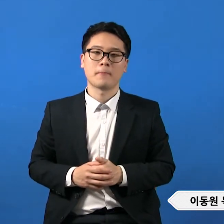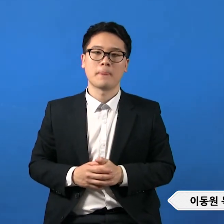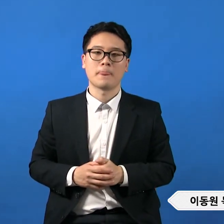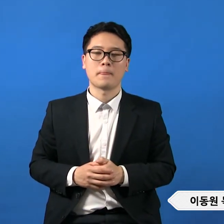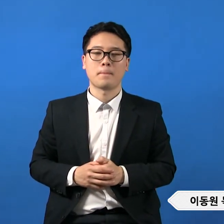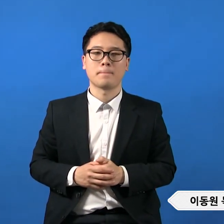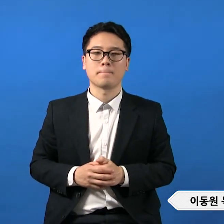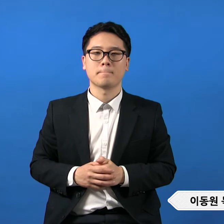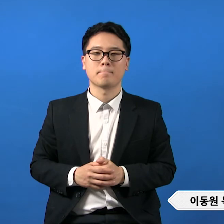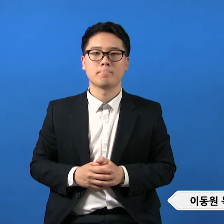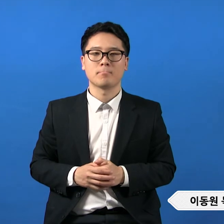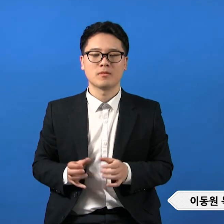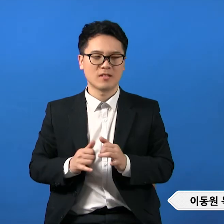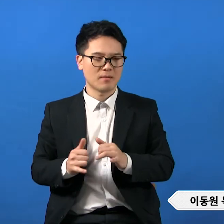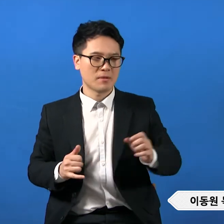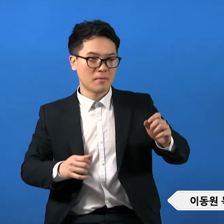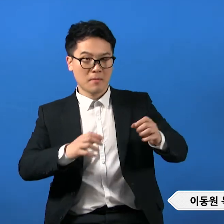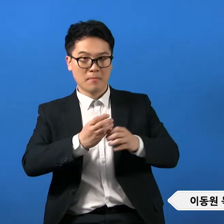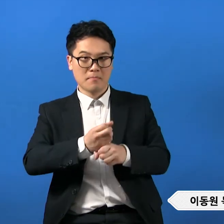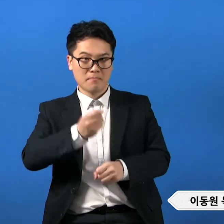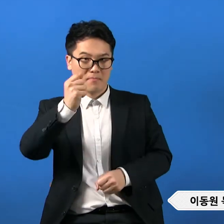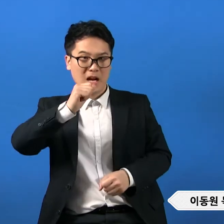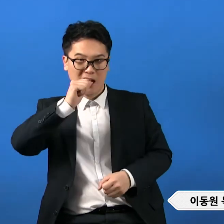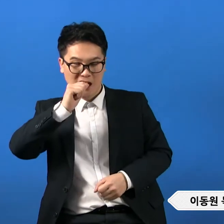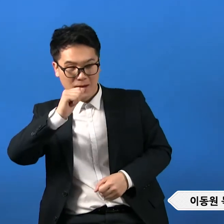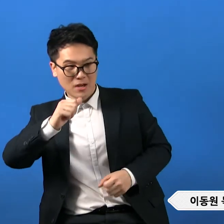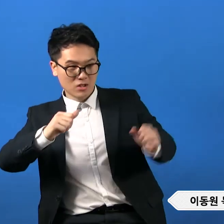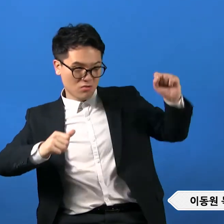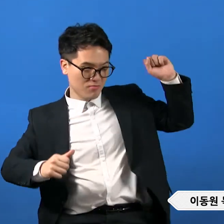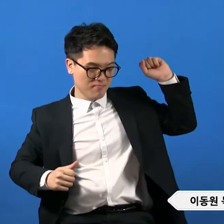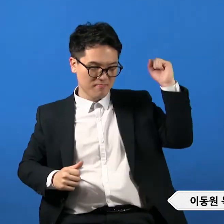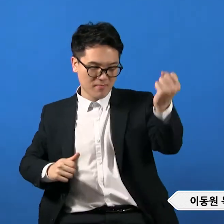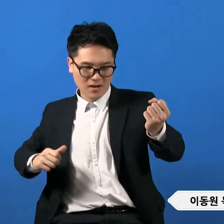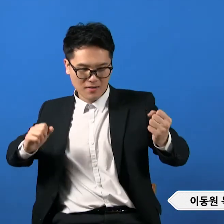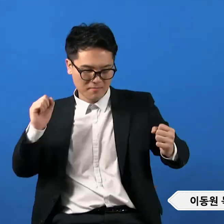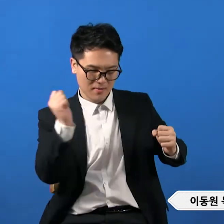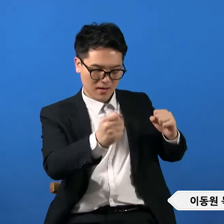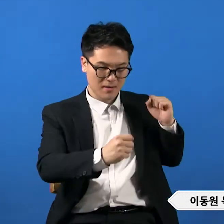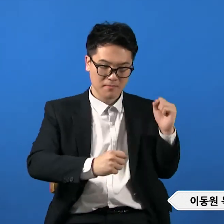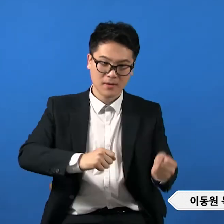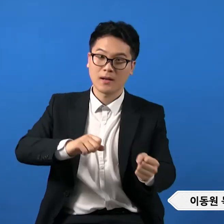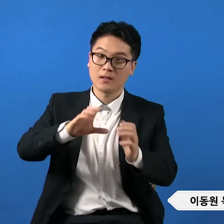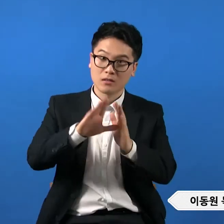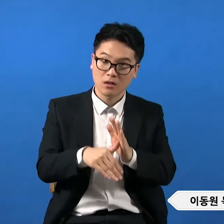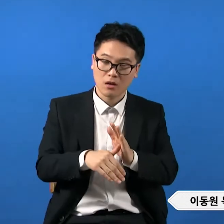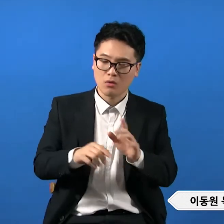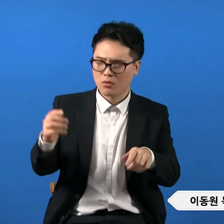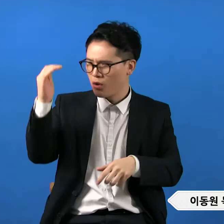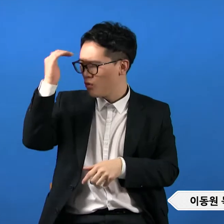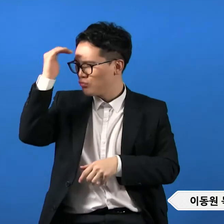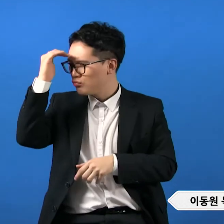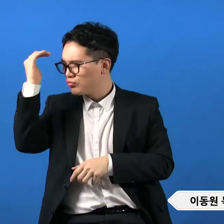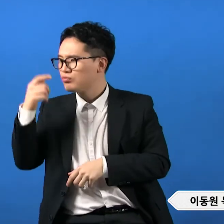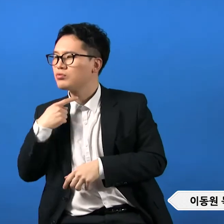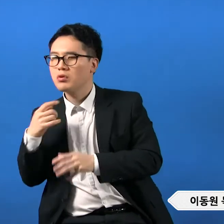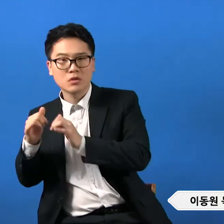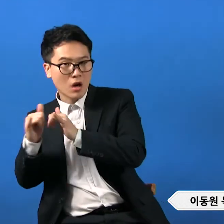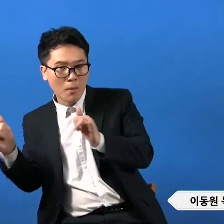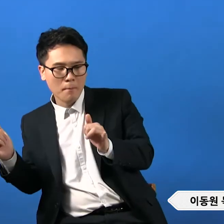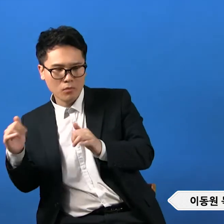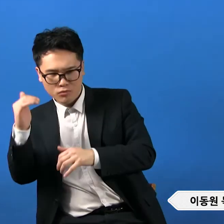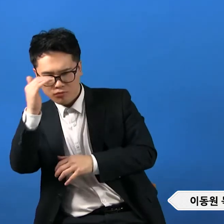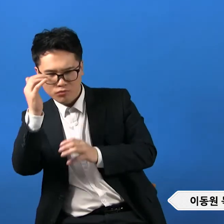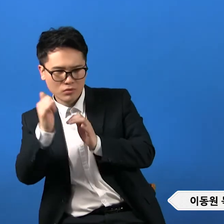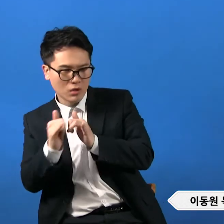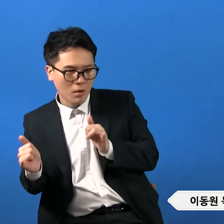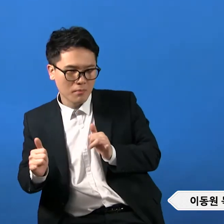그러니까 막 그 사람이 망치로 때릴 때 거기 왔던 관광객들이 있었거든요. 그 사람들 가운데는